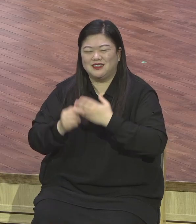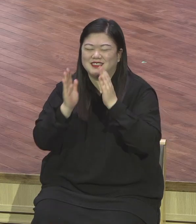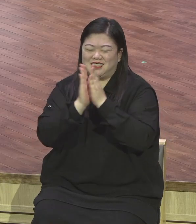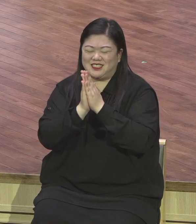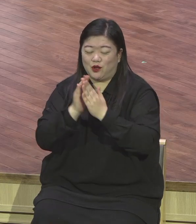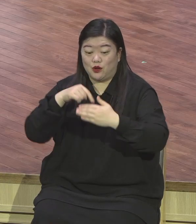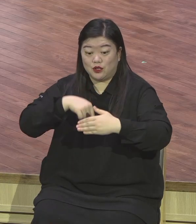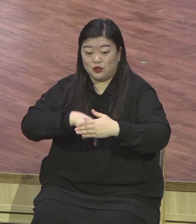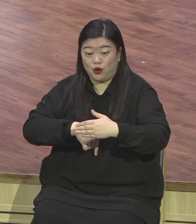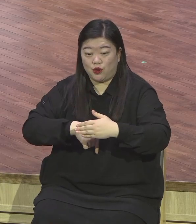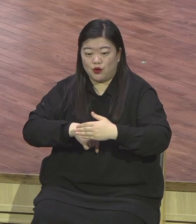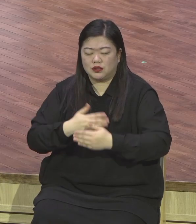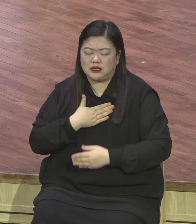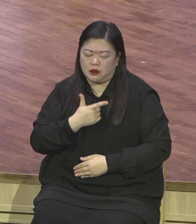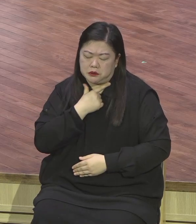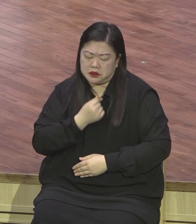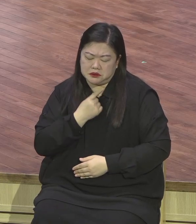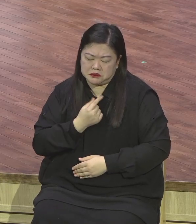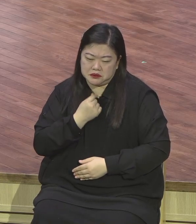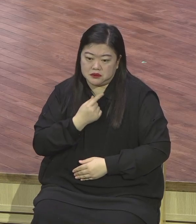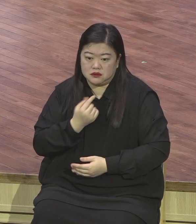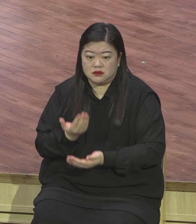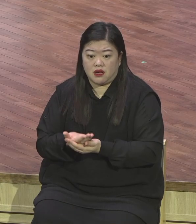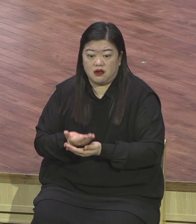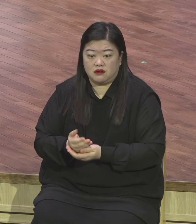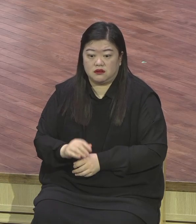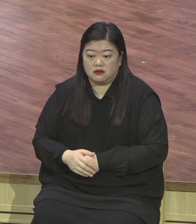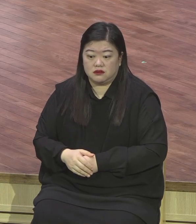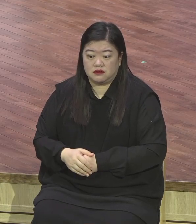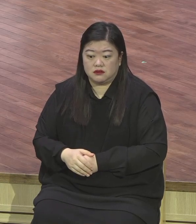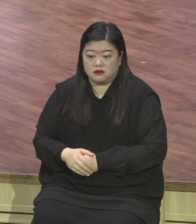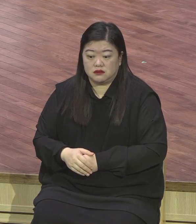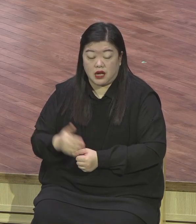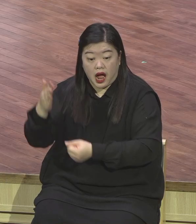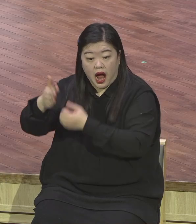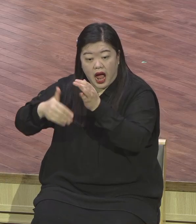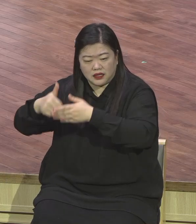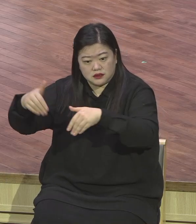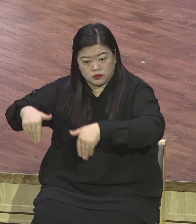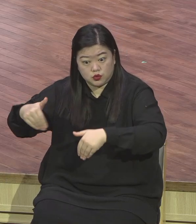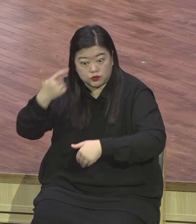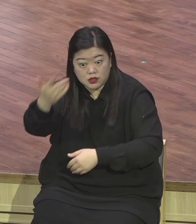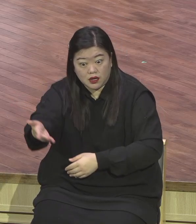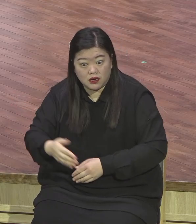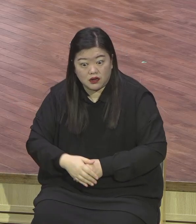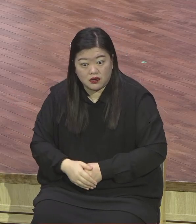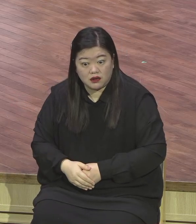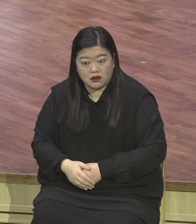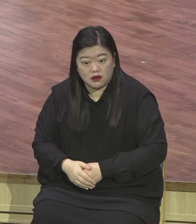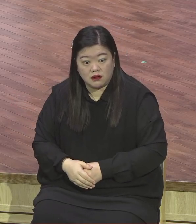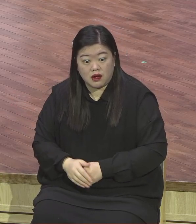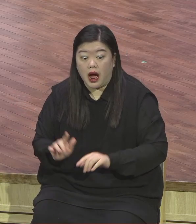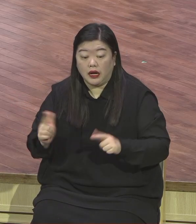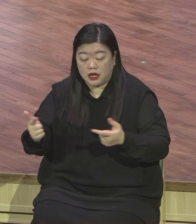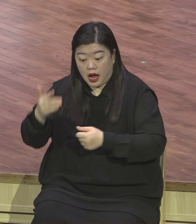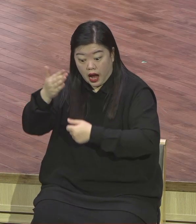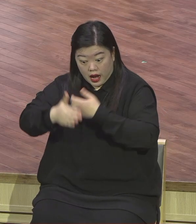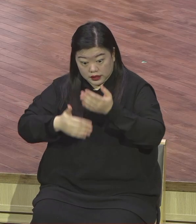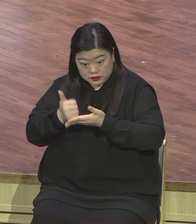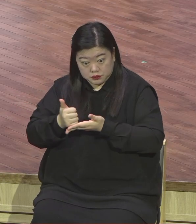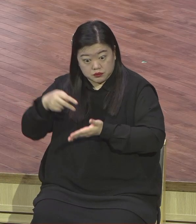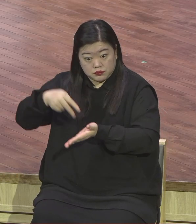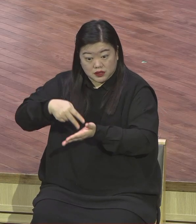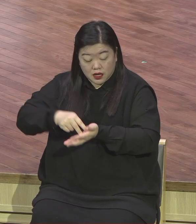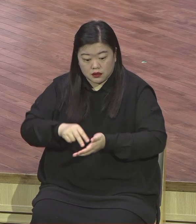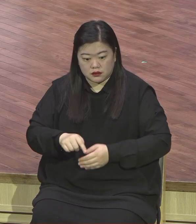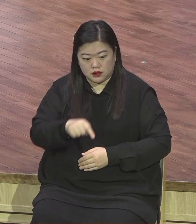비실장입니까 여러분 도와주게 하나님의 나라를 위해서 아멘 그래야 응답은 생각지도